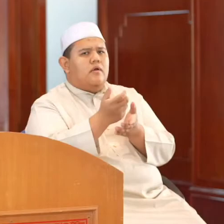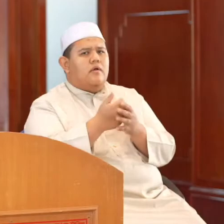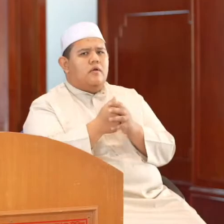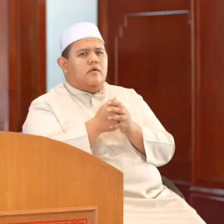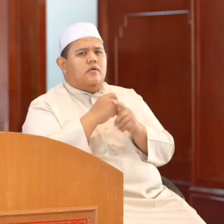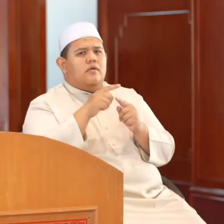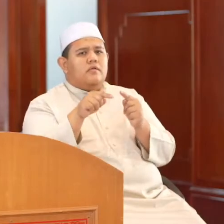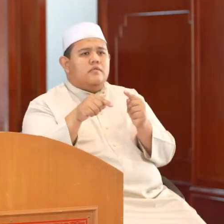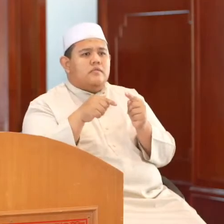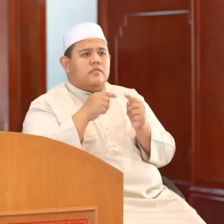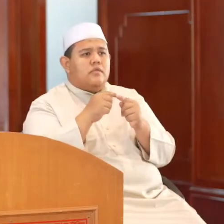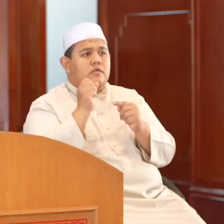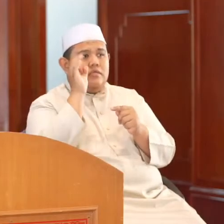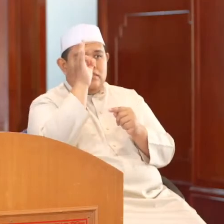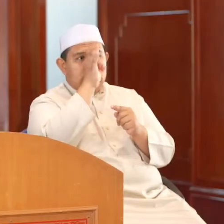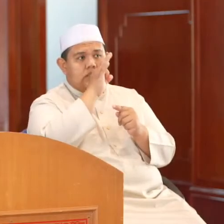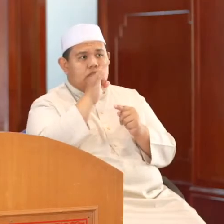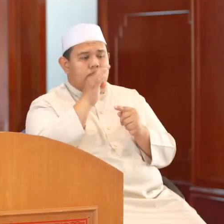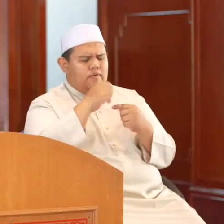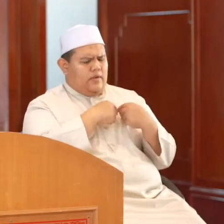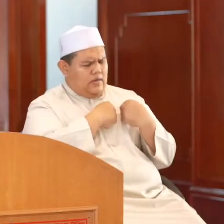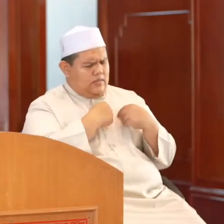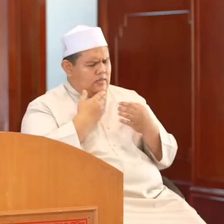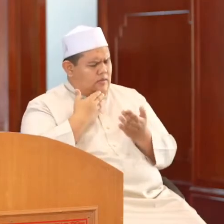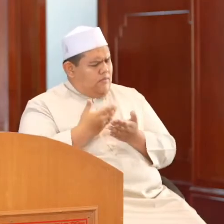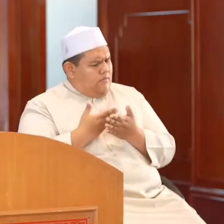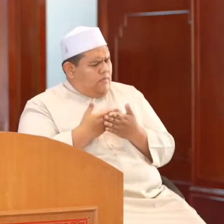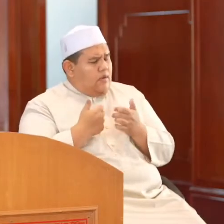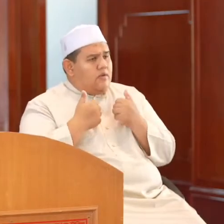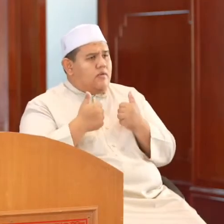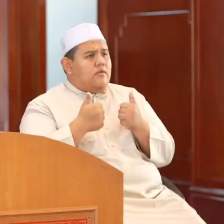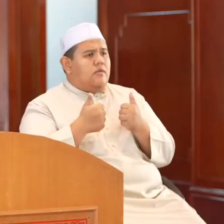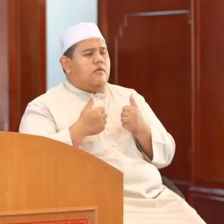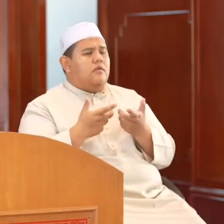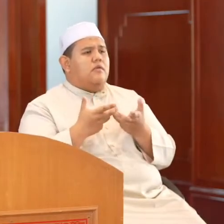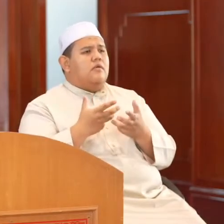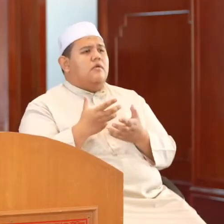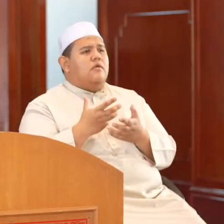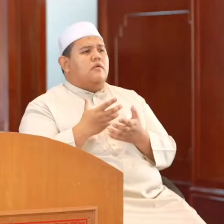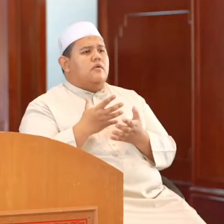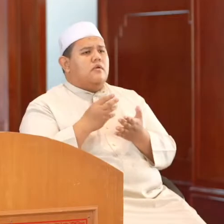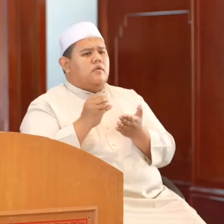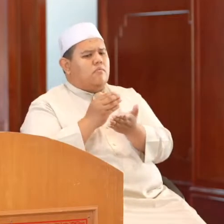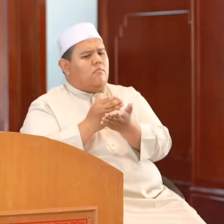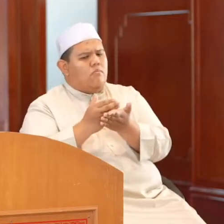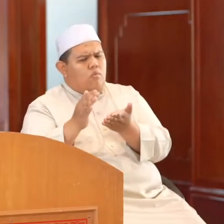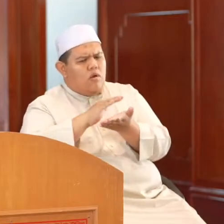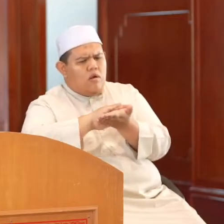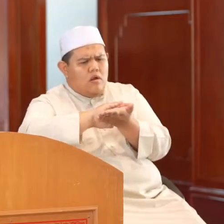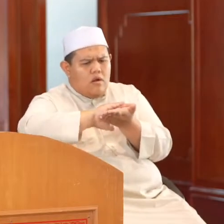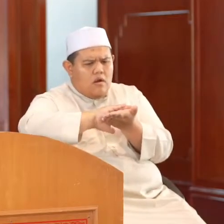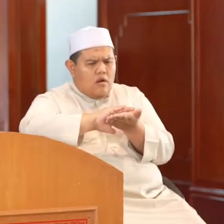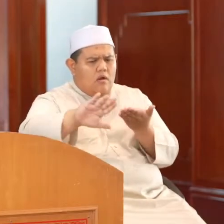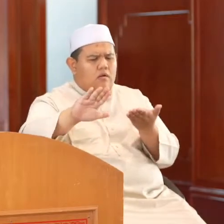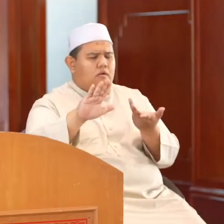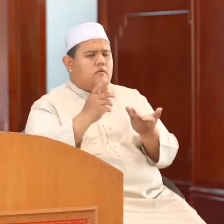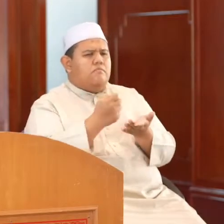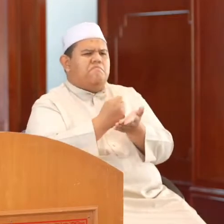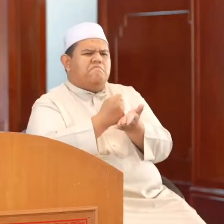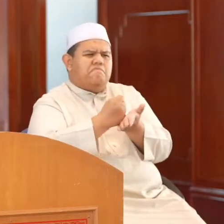tentang sifat-sifat hati yang baik, yang mahmudah, dan nak nyahkan sifat-sifat hati yang